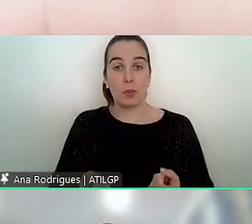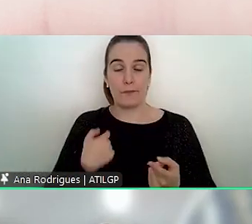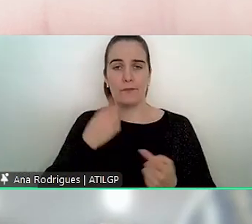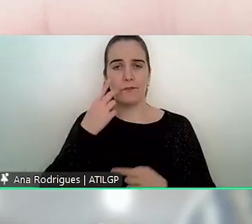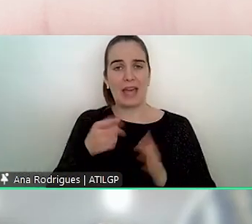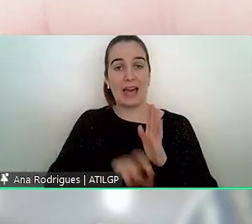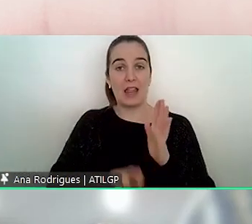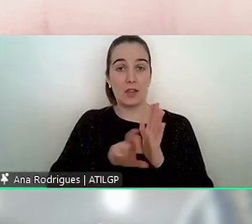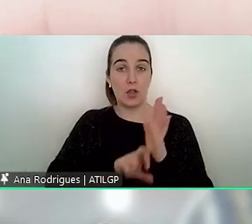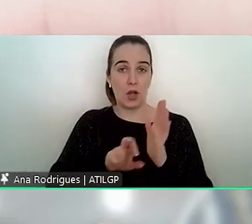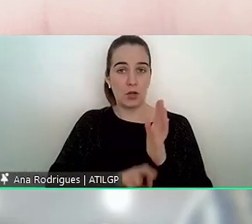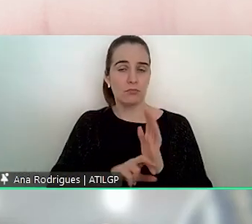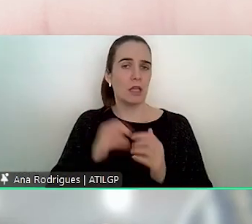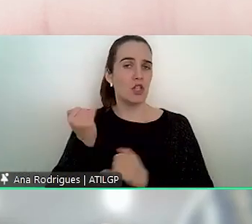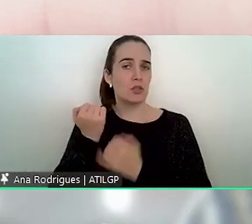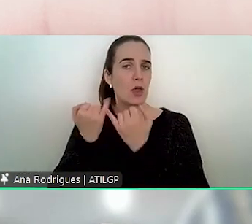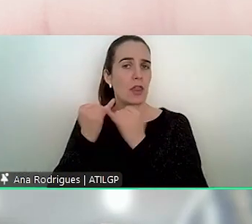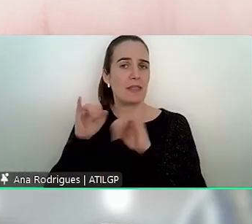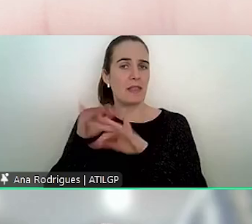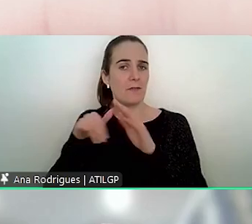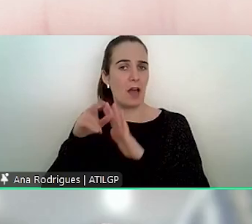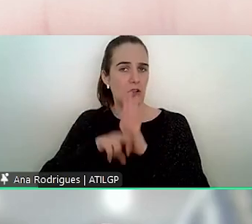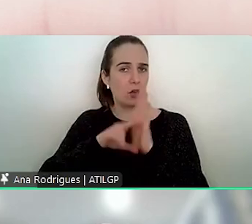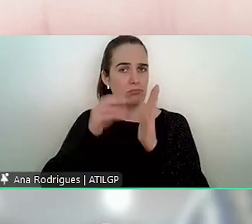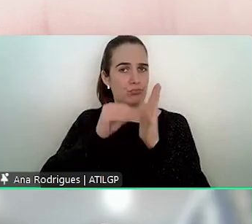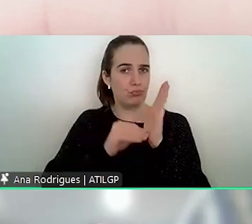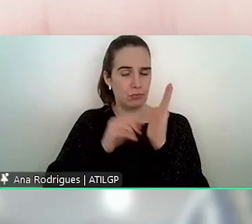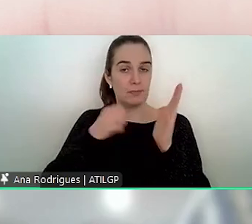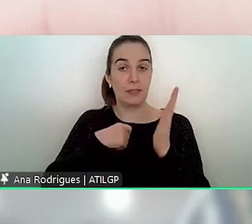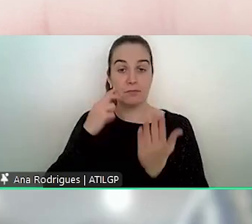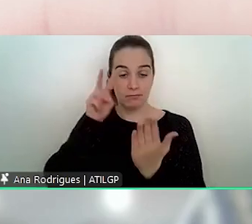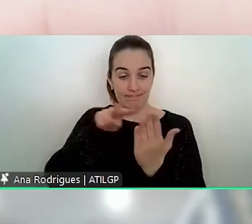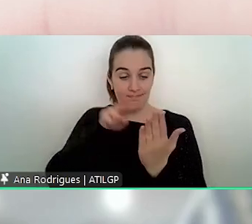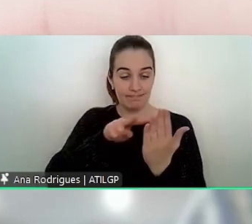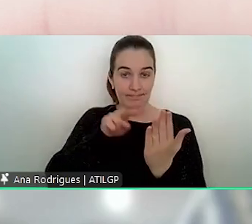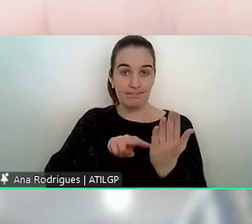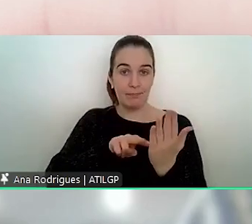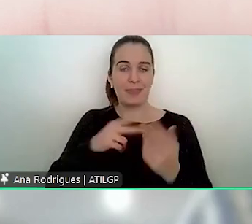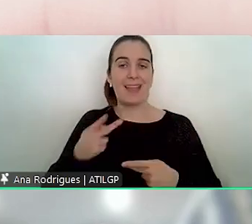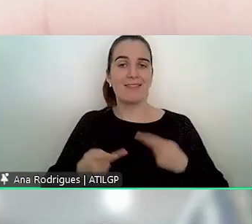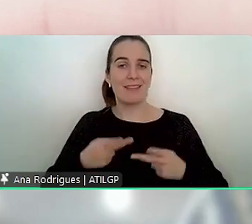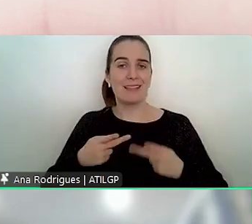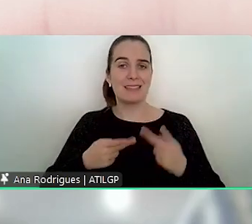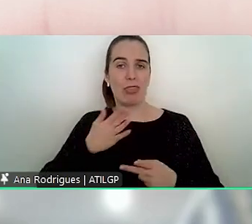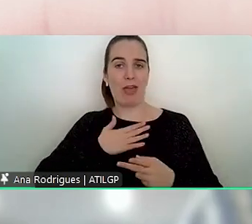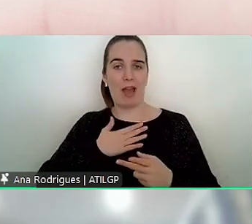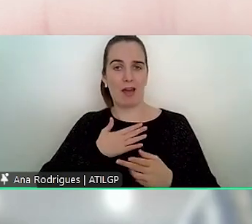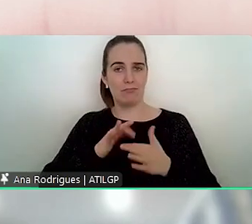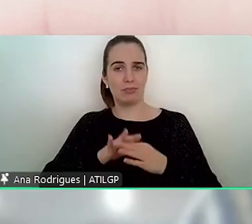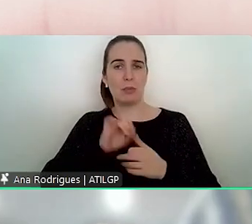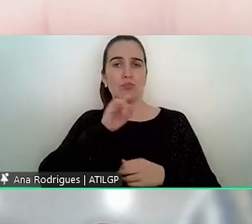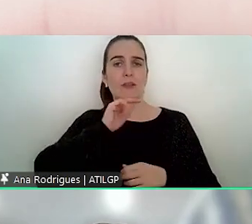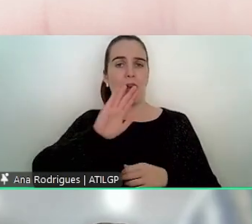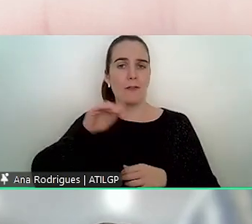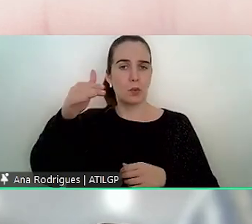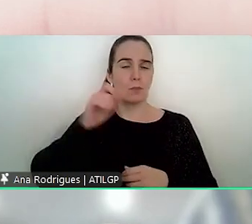por entidades independentes, vemos que na avaliação que é dada do ponto de vista do potencial